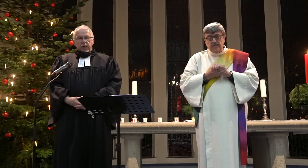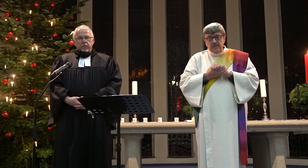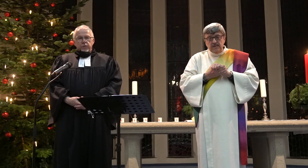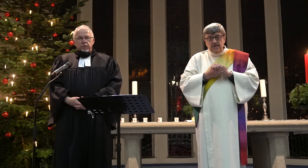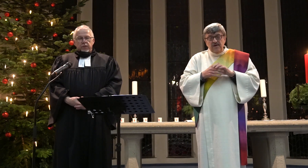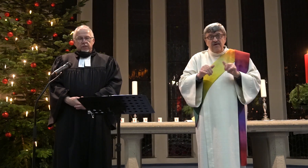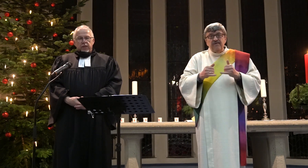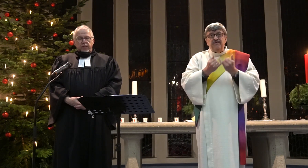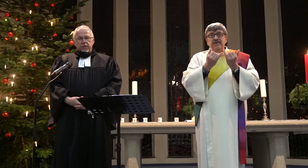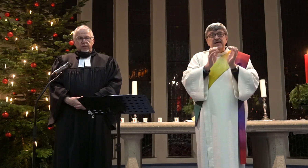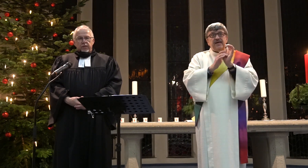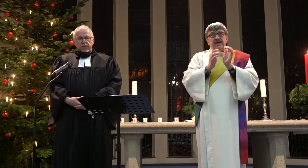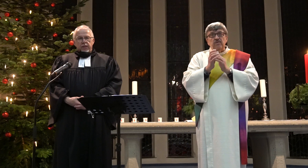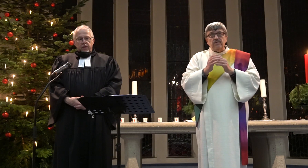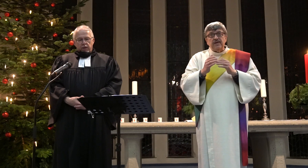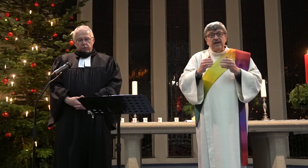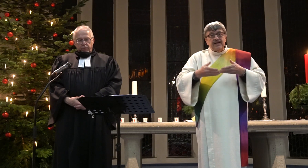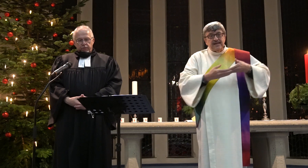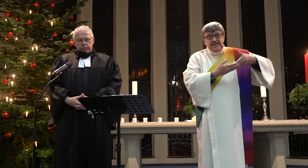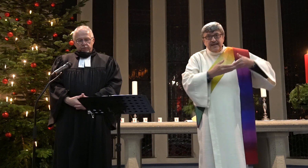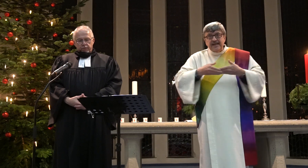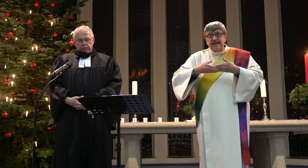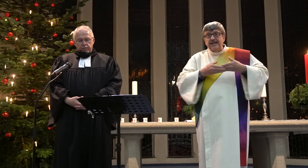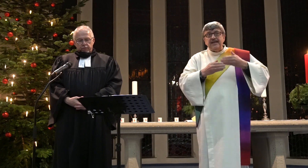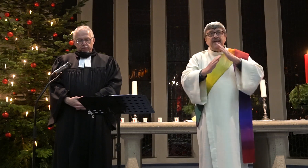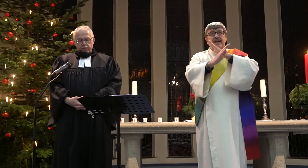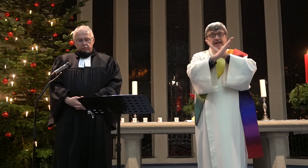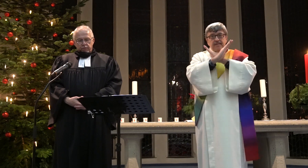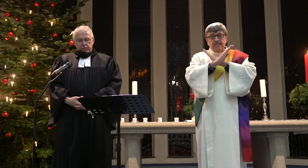wie Jesus das Kind in der Krippe.